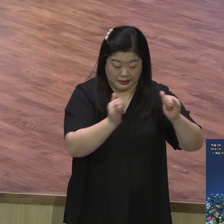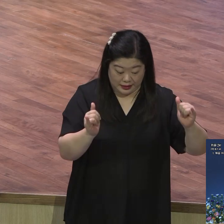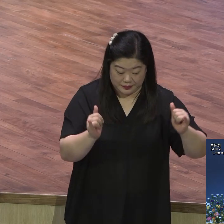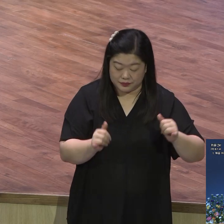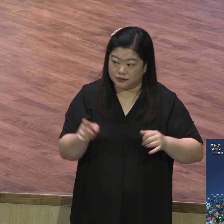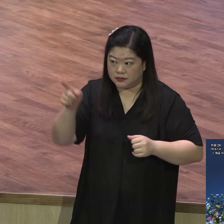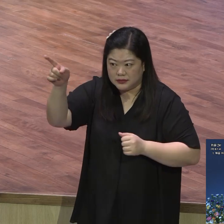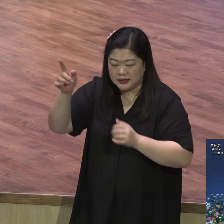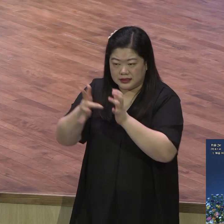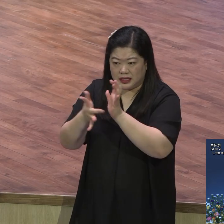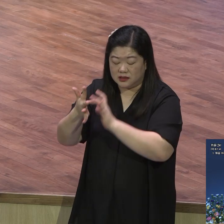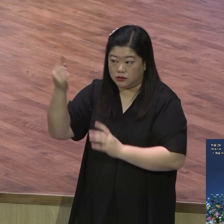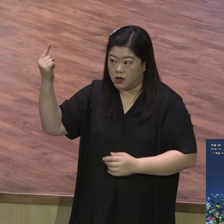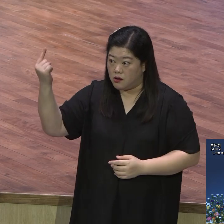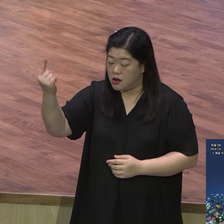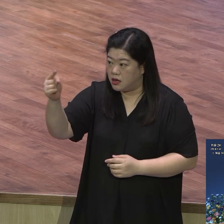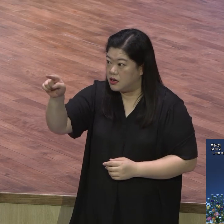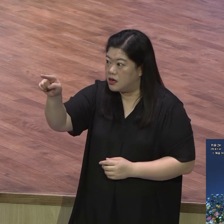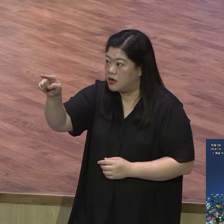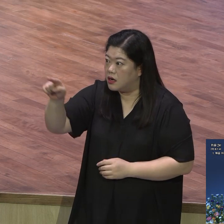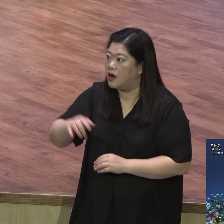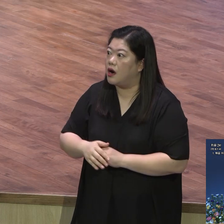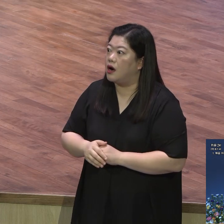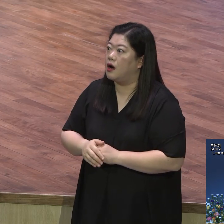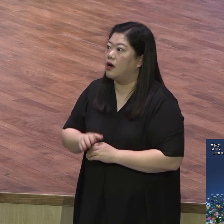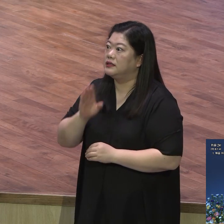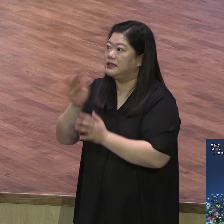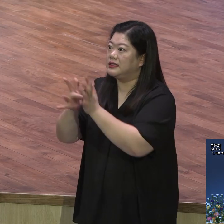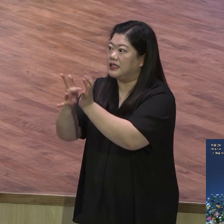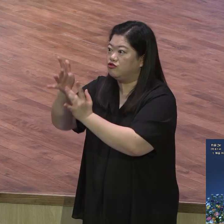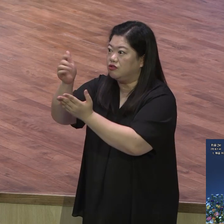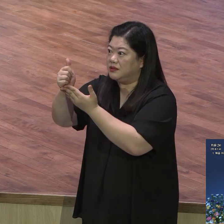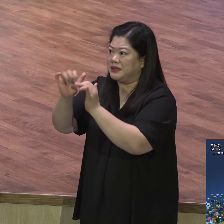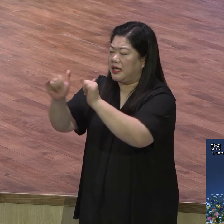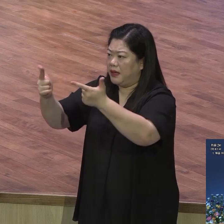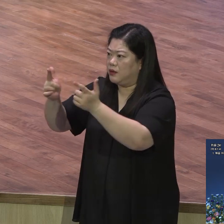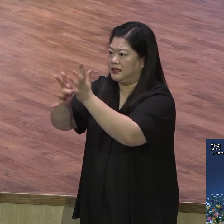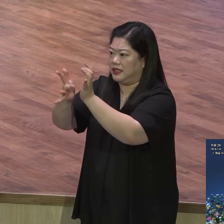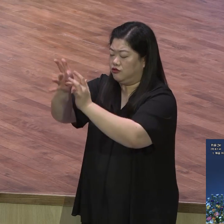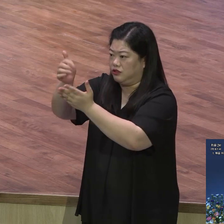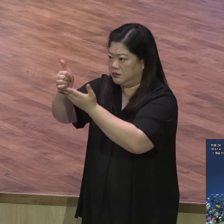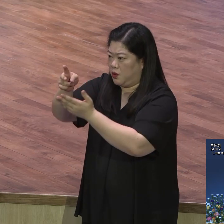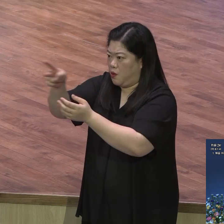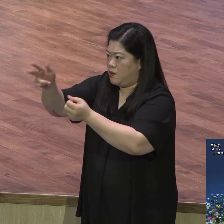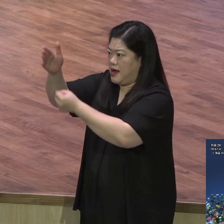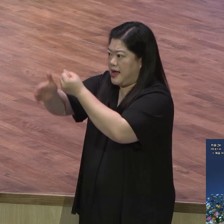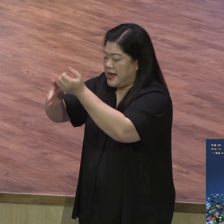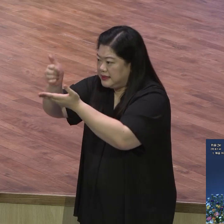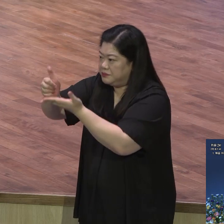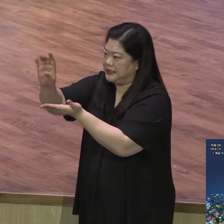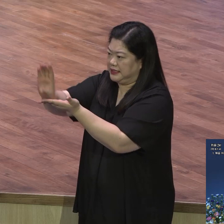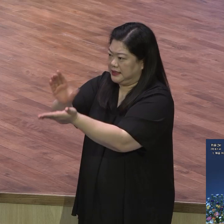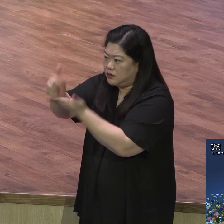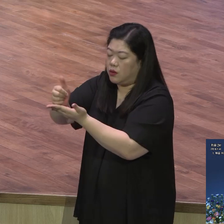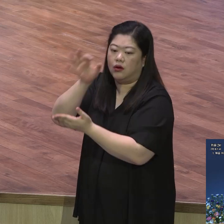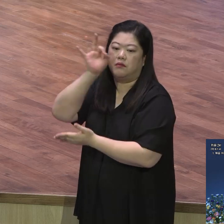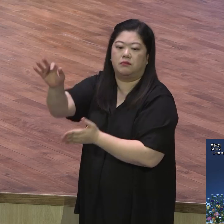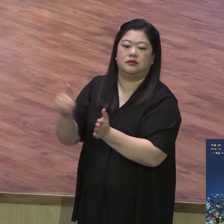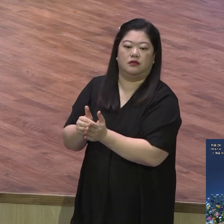예수님은 신으로 본 것보다 예수님의 신적 권위를 인정한 것입니다. 메시아다. 이 시대를